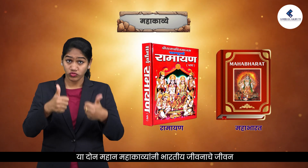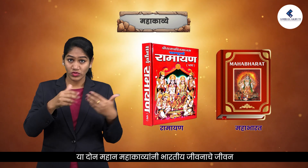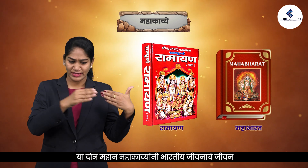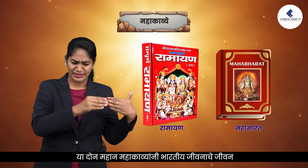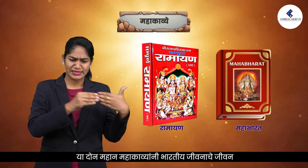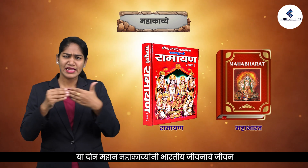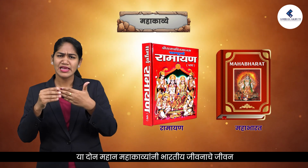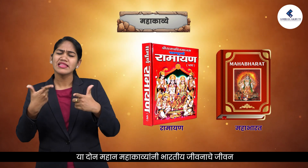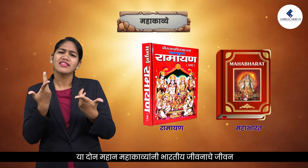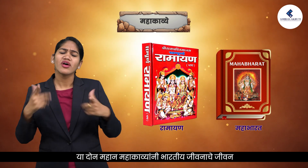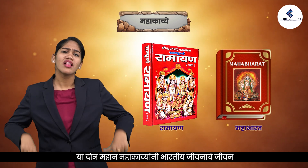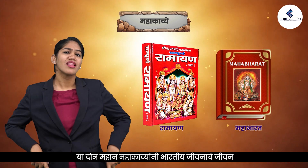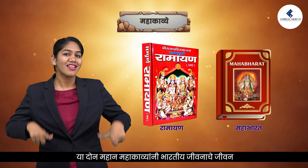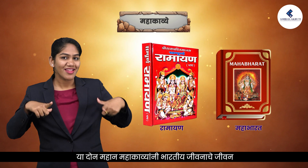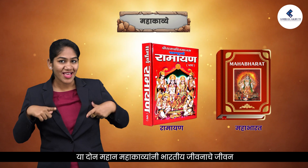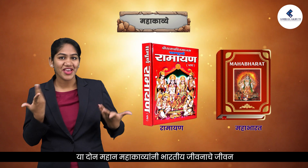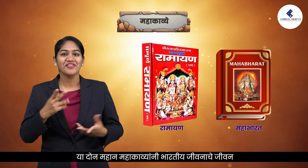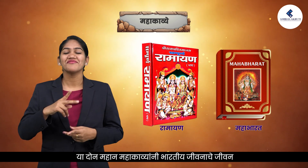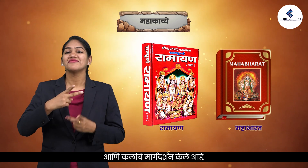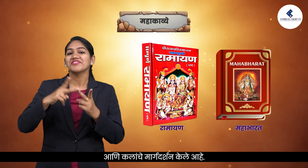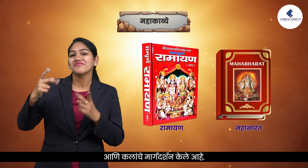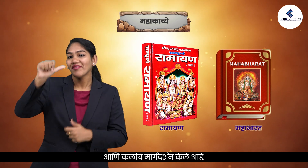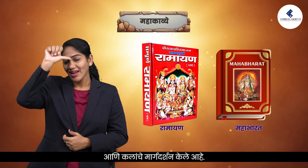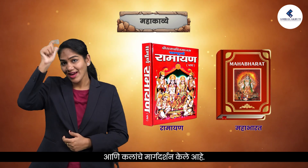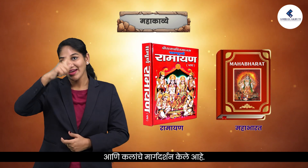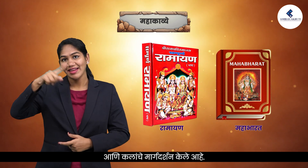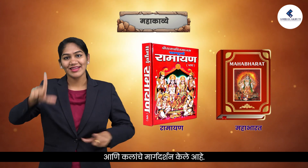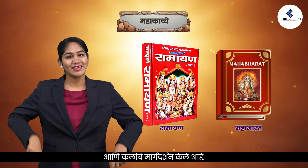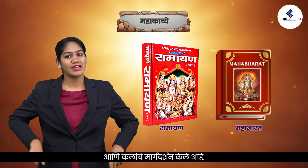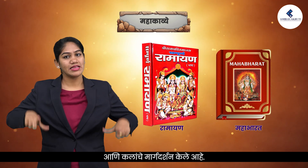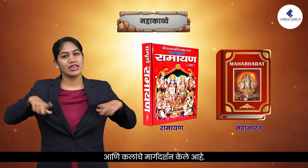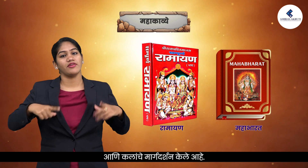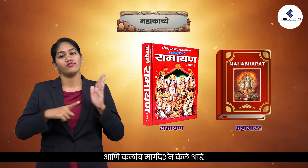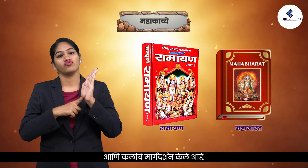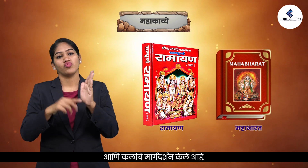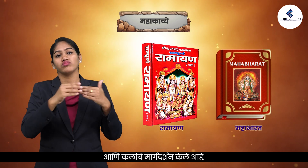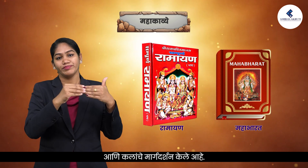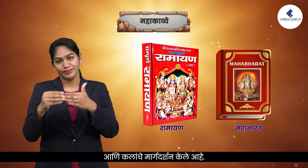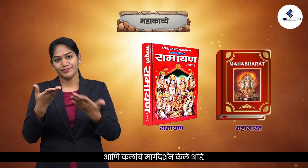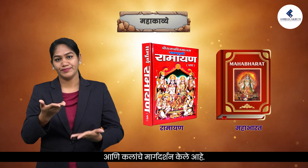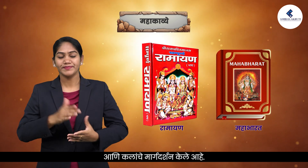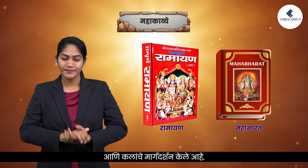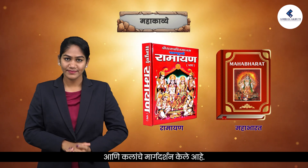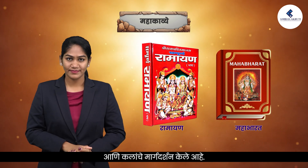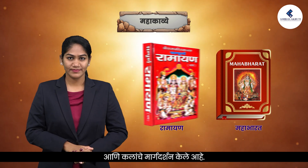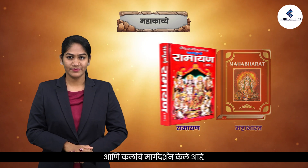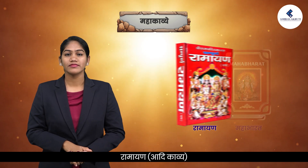महाकाव्यांनी भारतीय जीवनाचे जीवन आणि कलांचे मार्गदर्शन केले आहे.